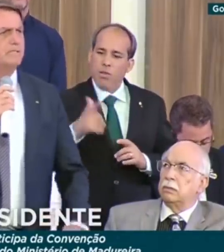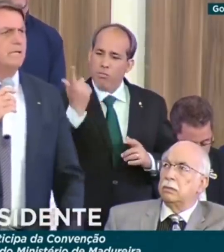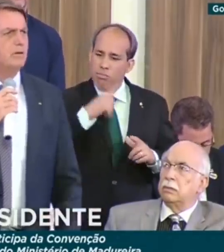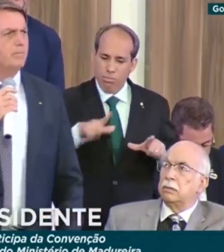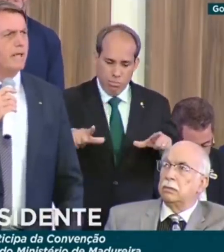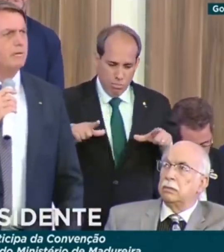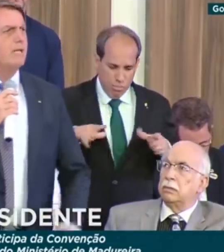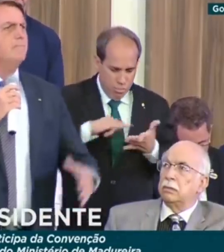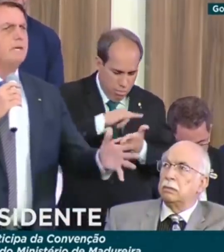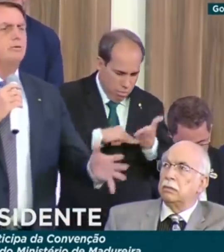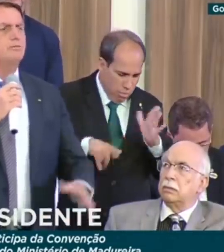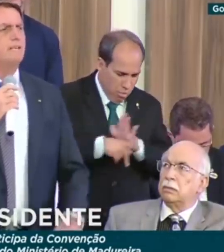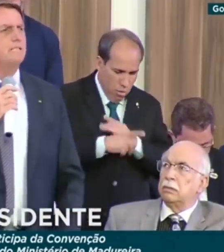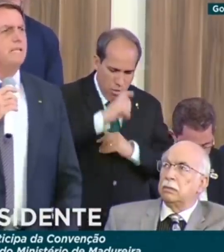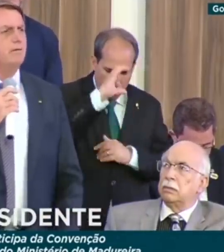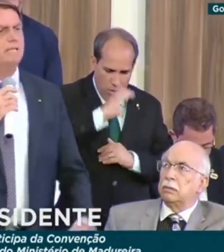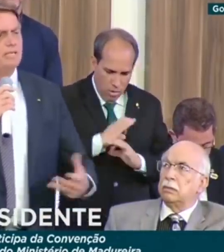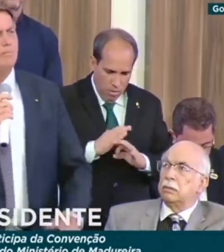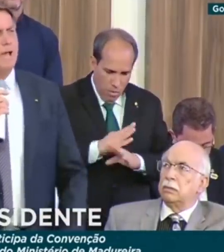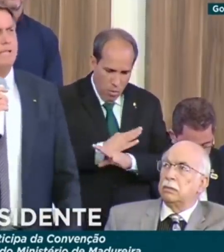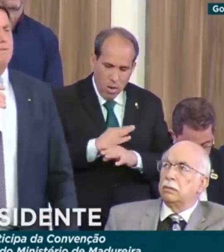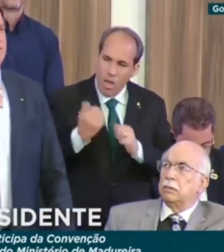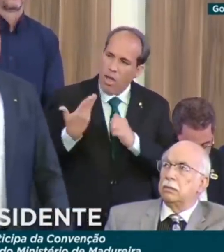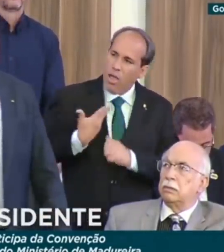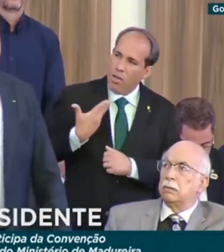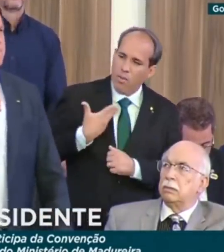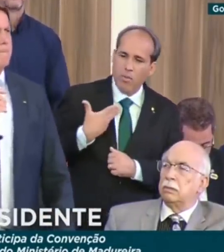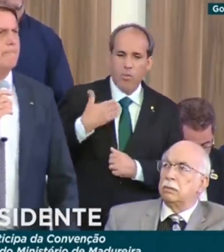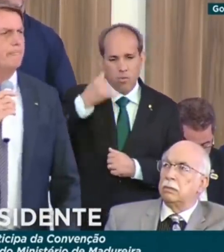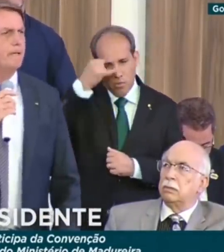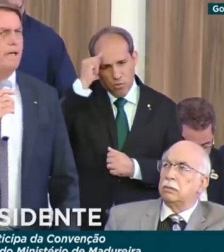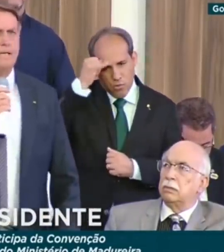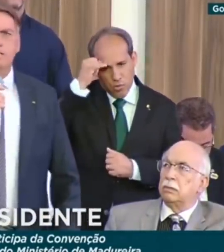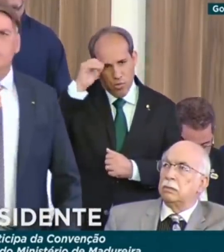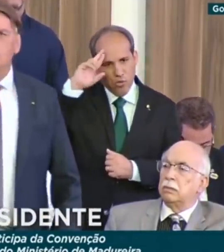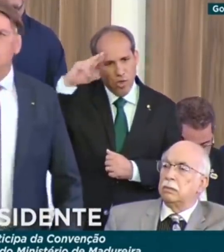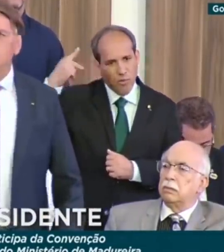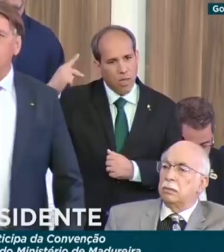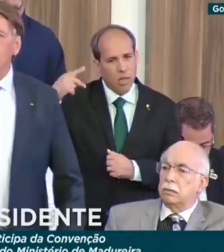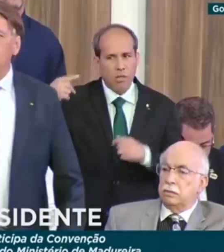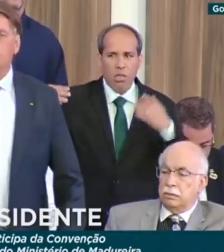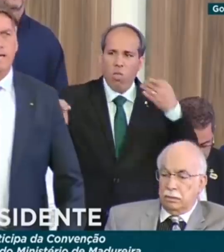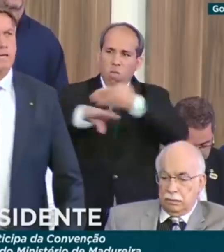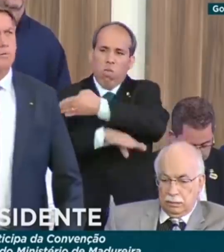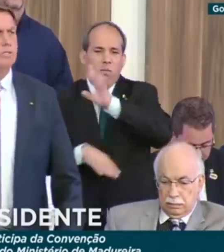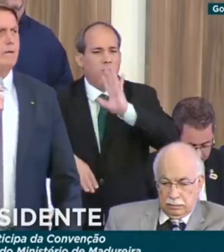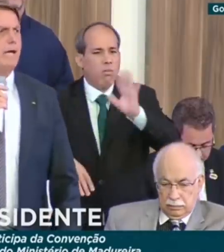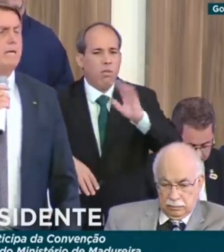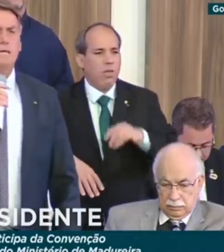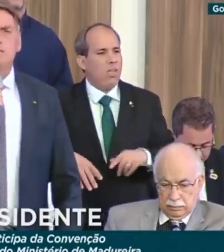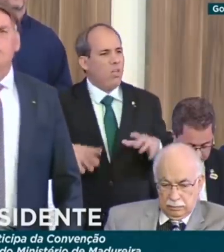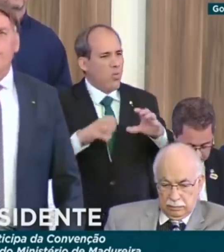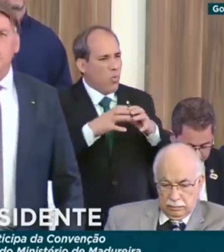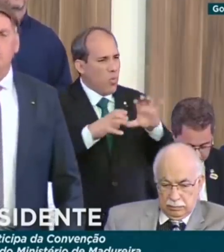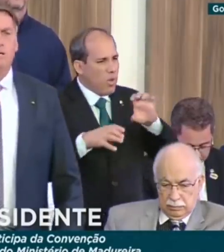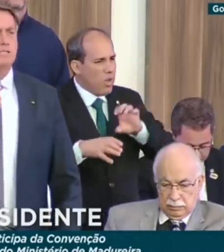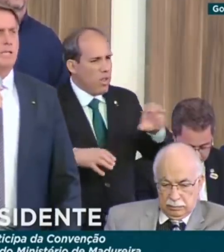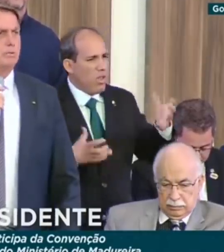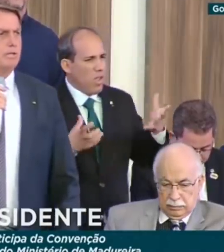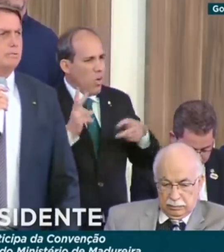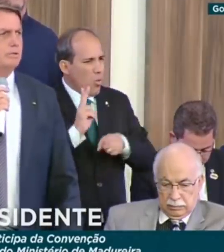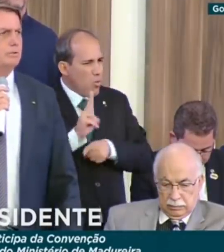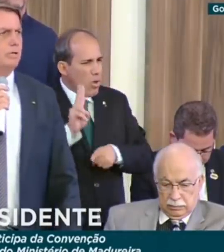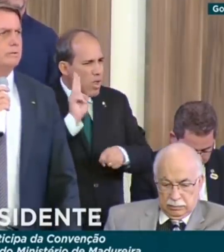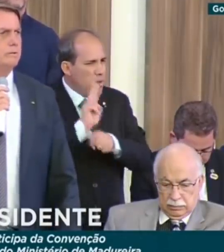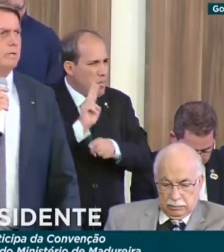ser um cidadão pleno e amigo do fazendeiro e não mais invasor. Essas pessoas que falam que querem continuar empréstimo para